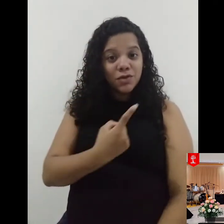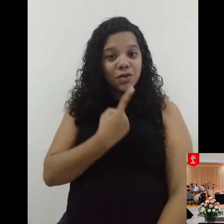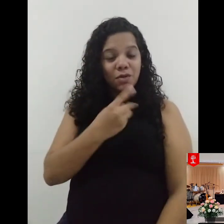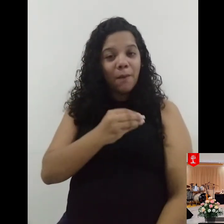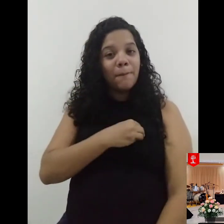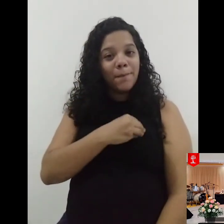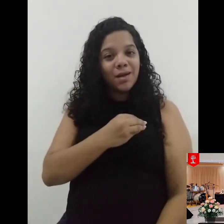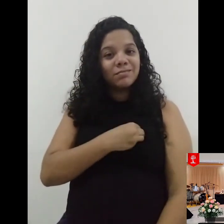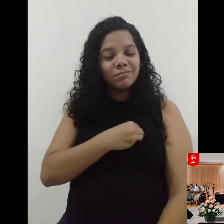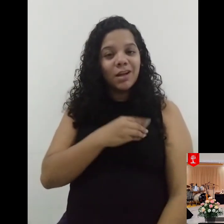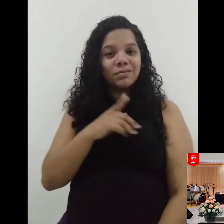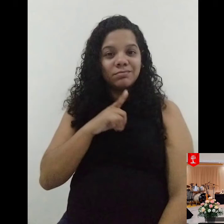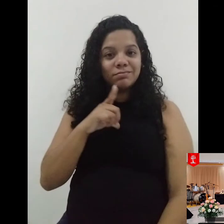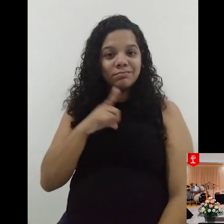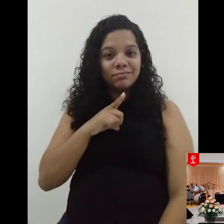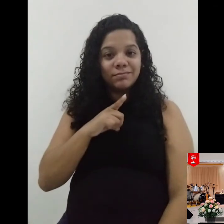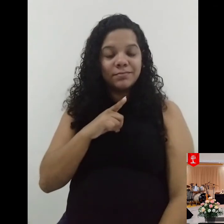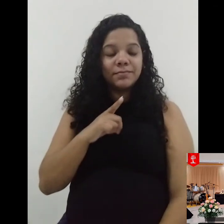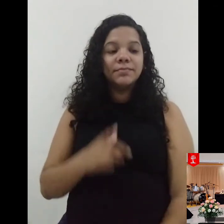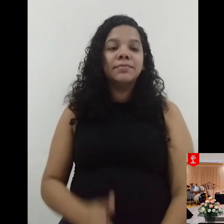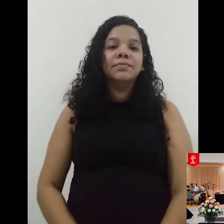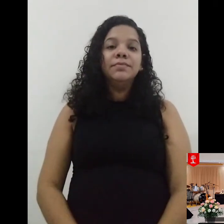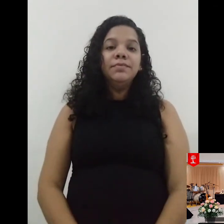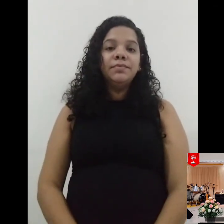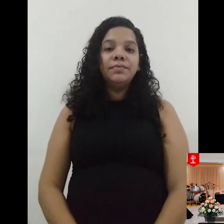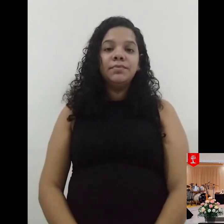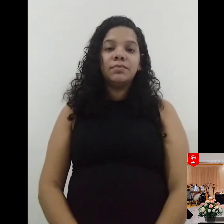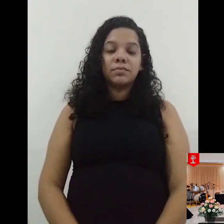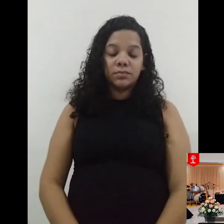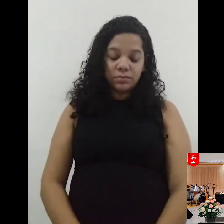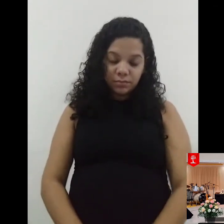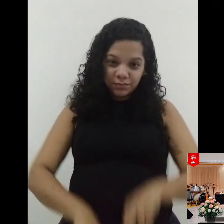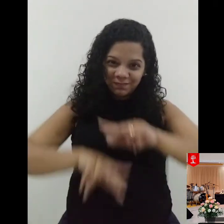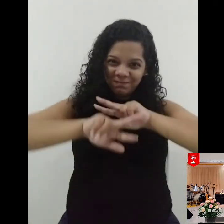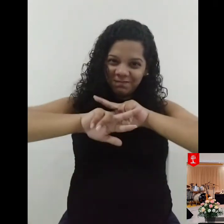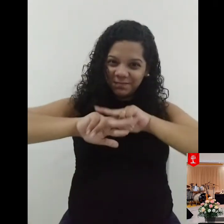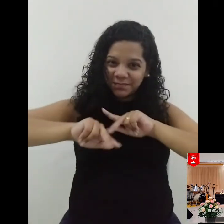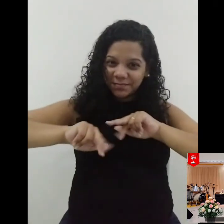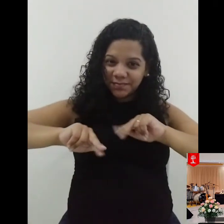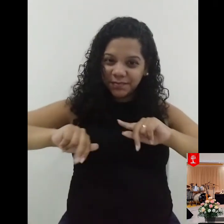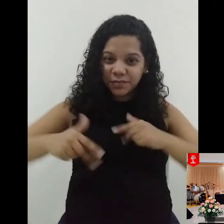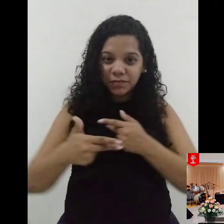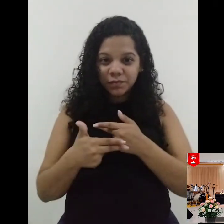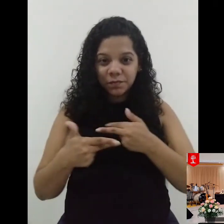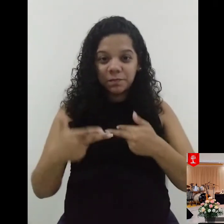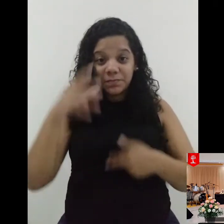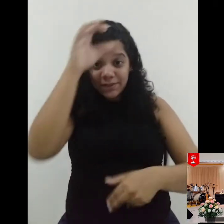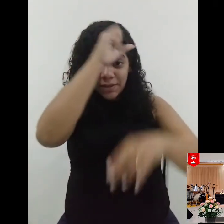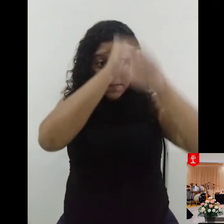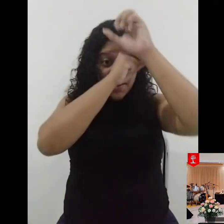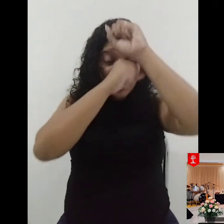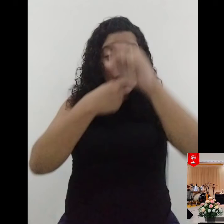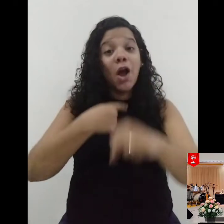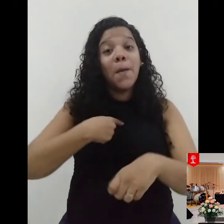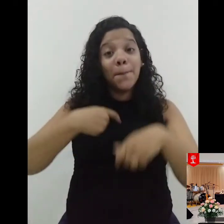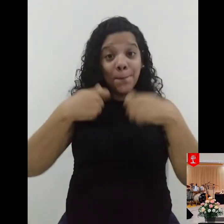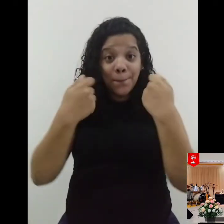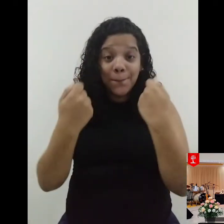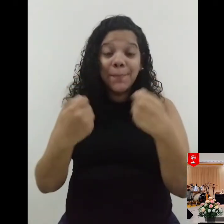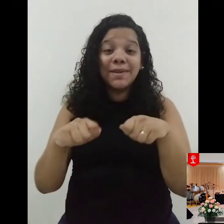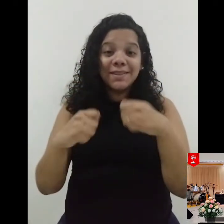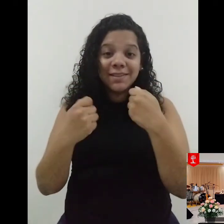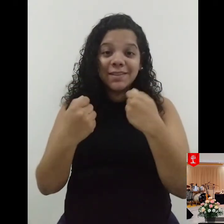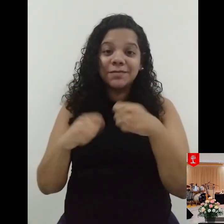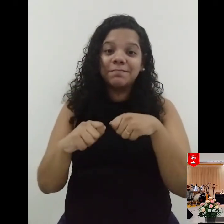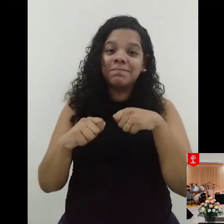necessariamente me levar concluindo, ou chegando à conclusão que eu sou pecador, que